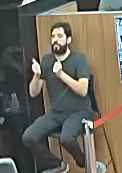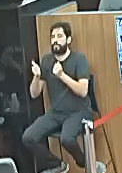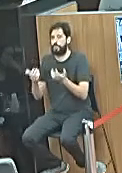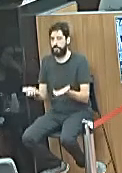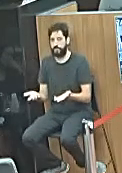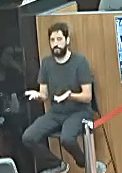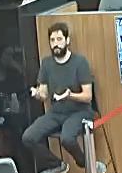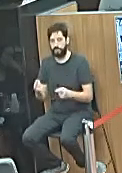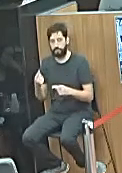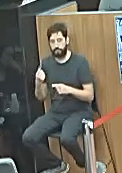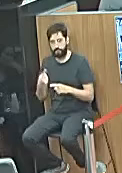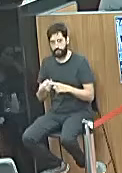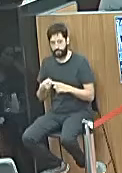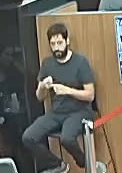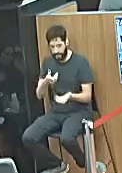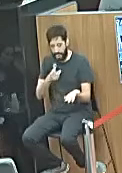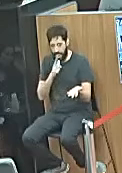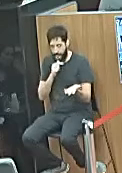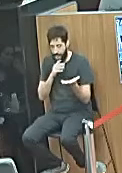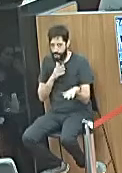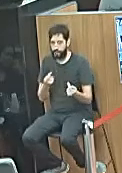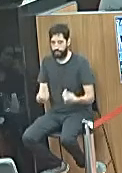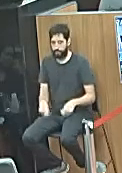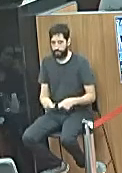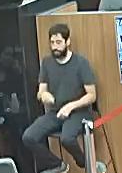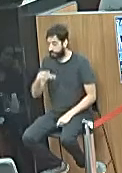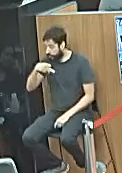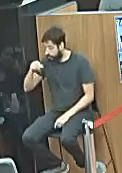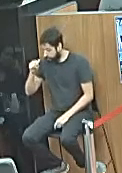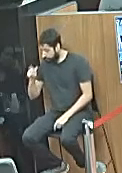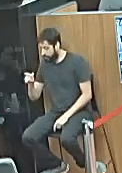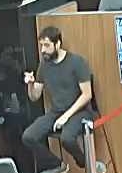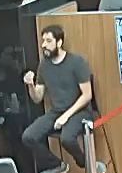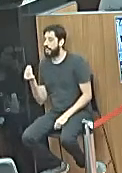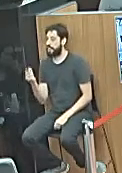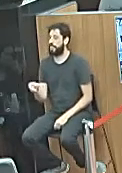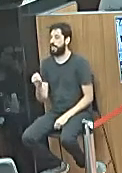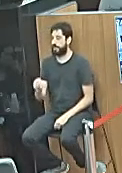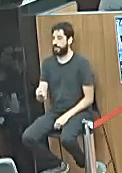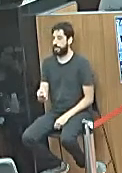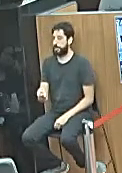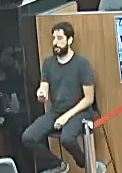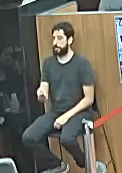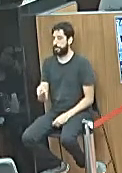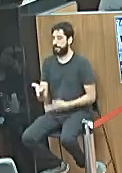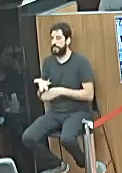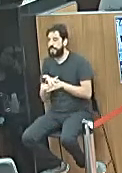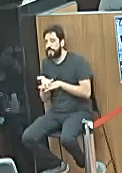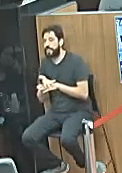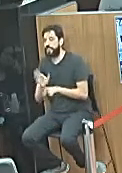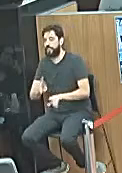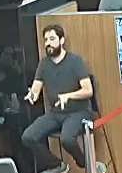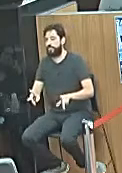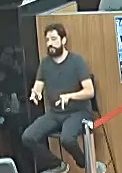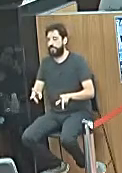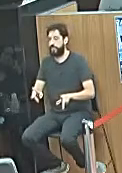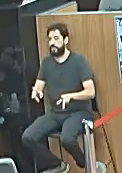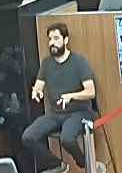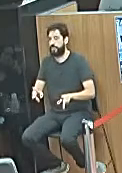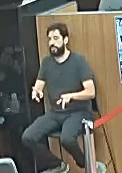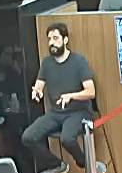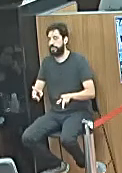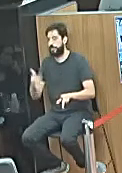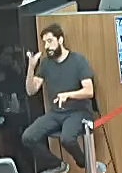pela questão de água e isso o ppa g propicia é tratar diferente os